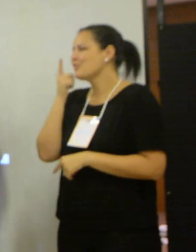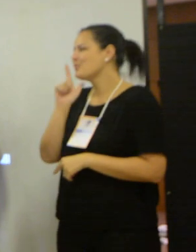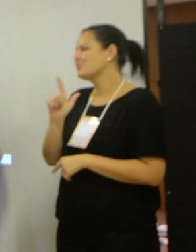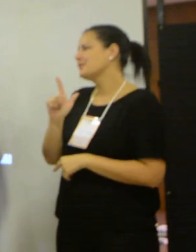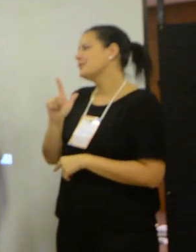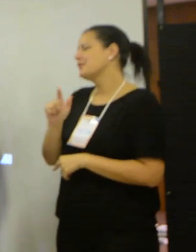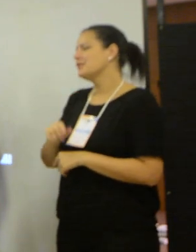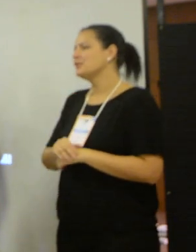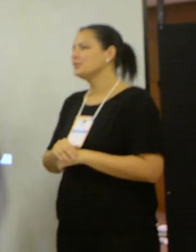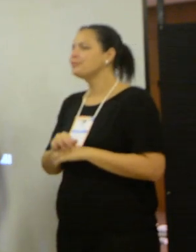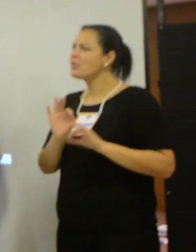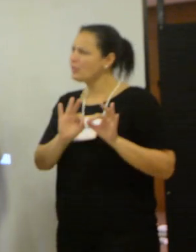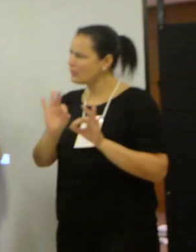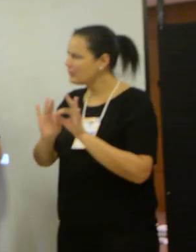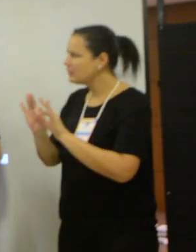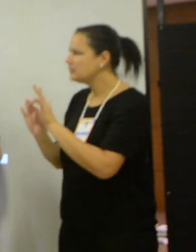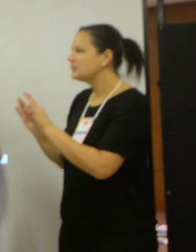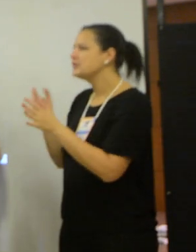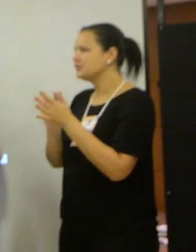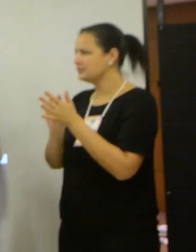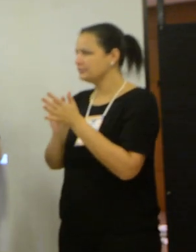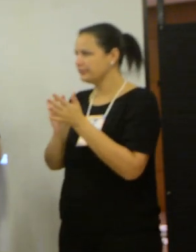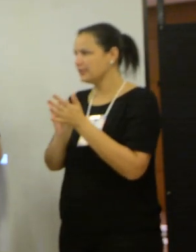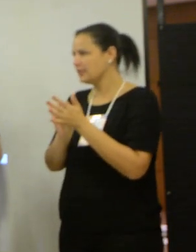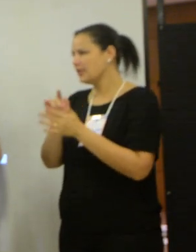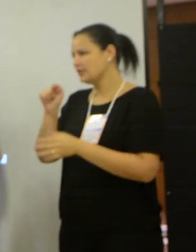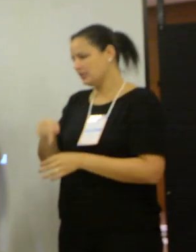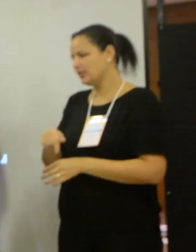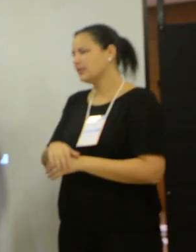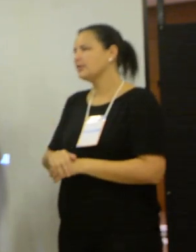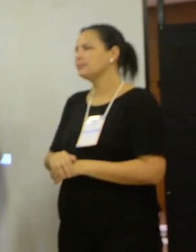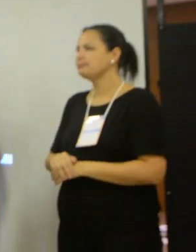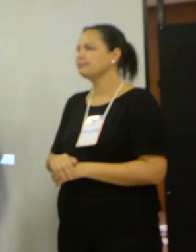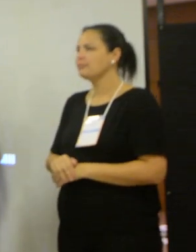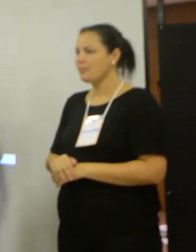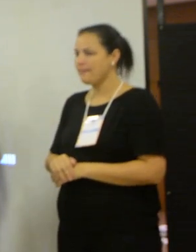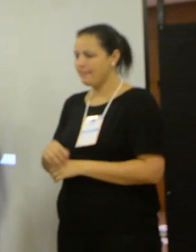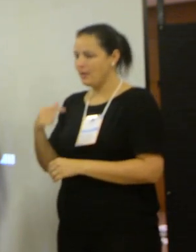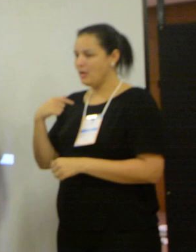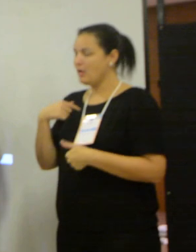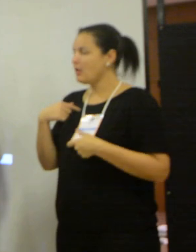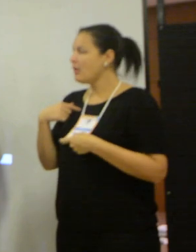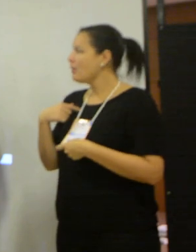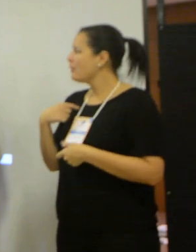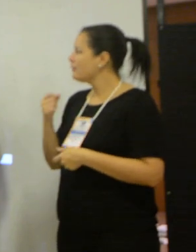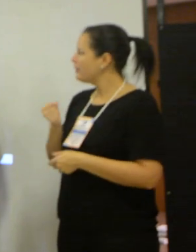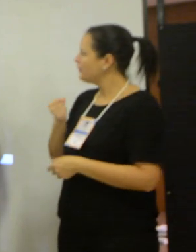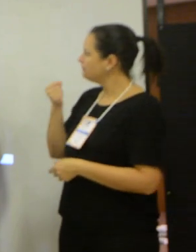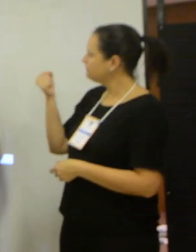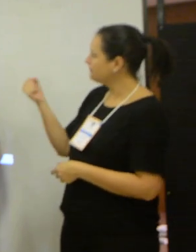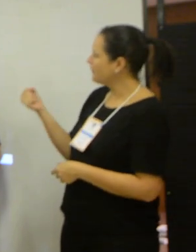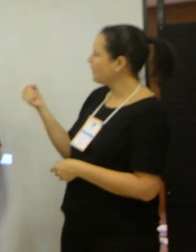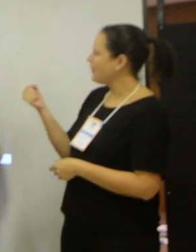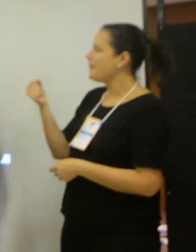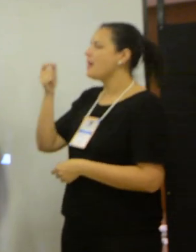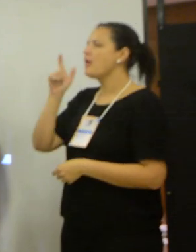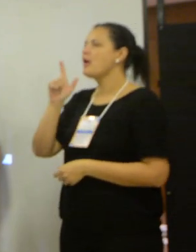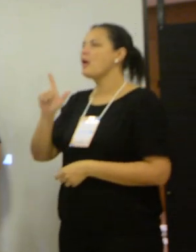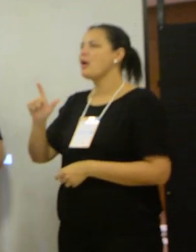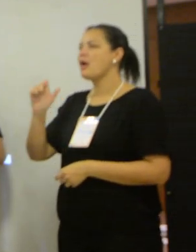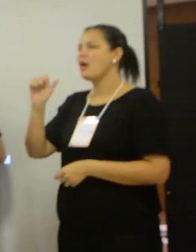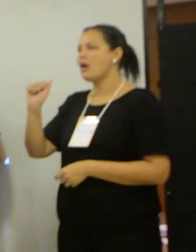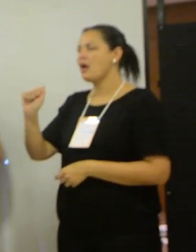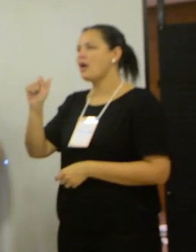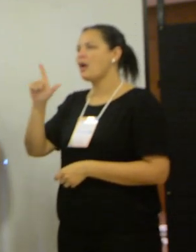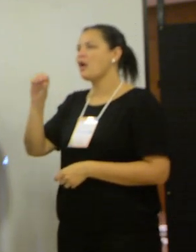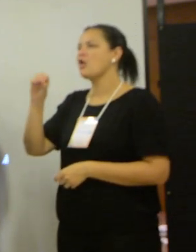conseguido organizar de fato esse evento. Eu vou passar a palavra para a Luane, representante da